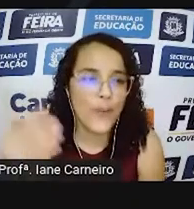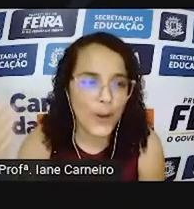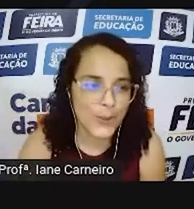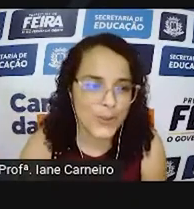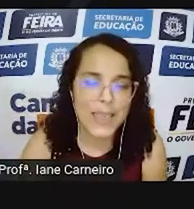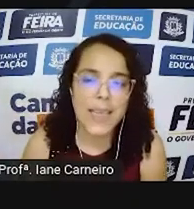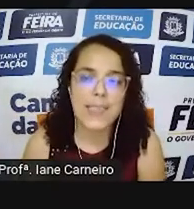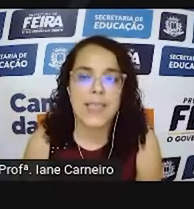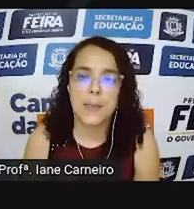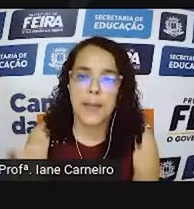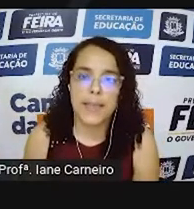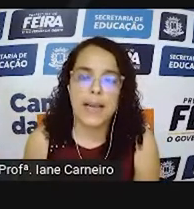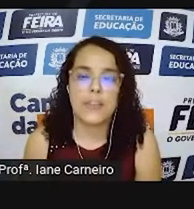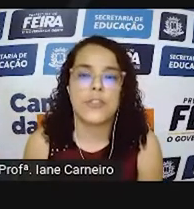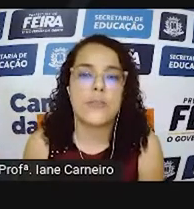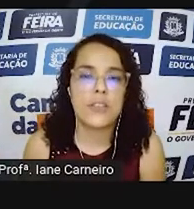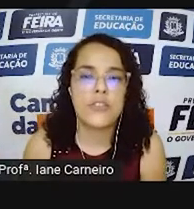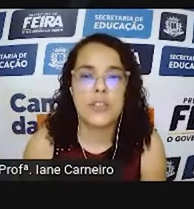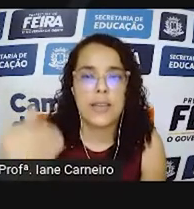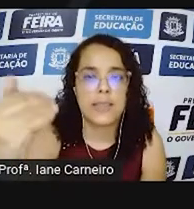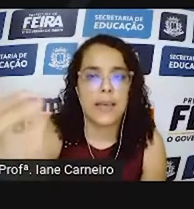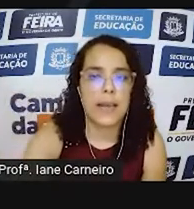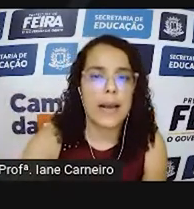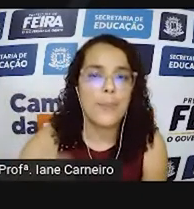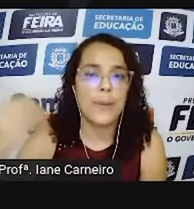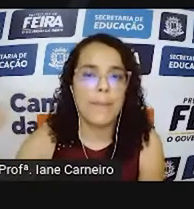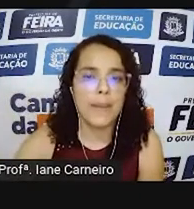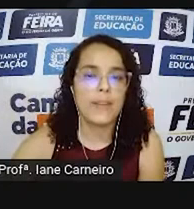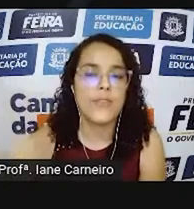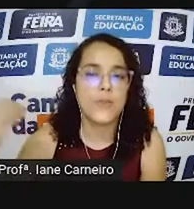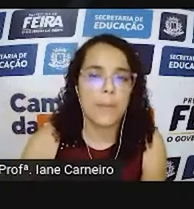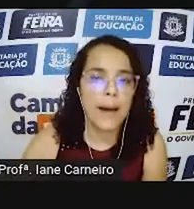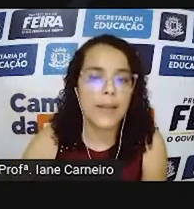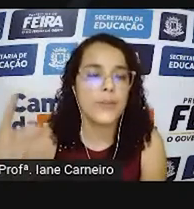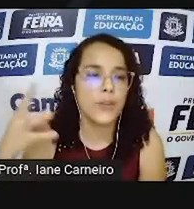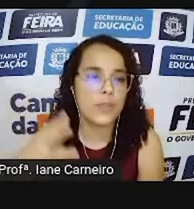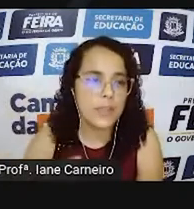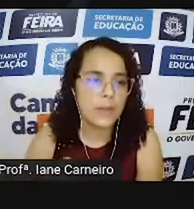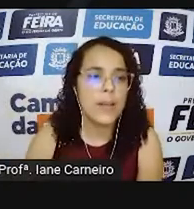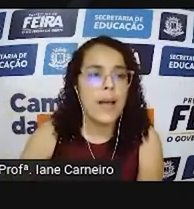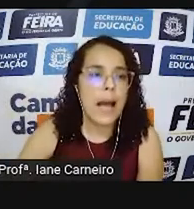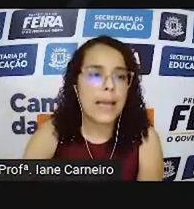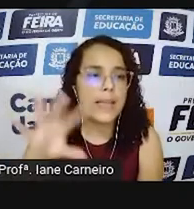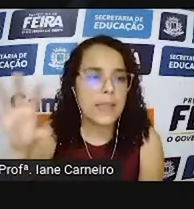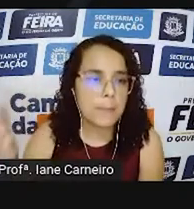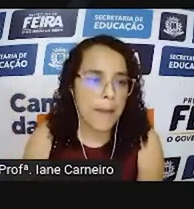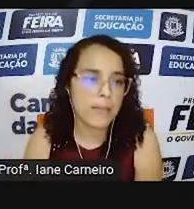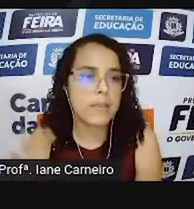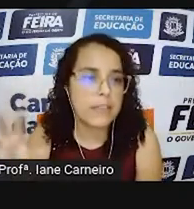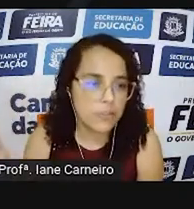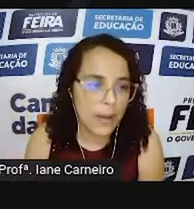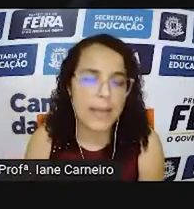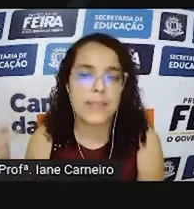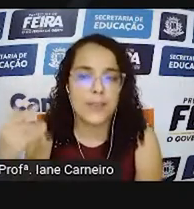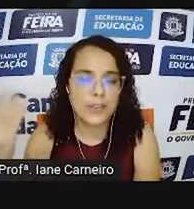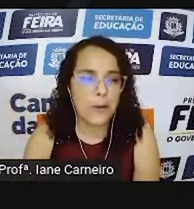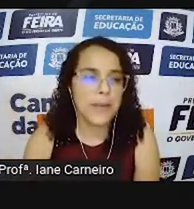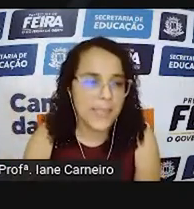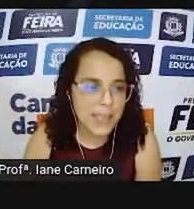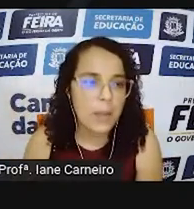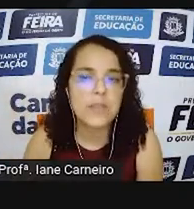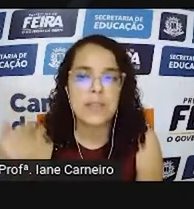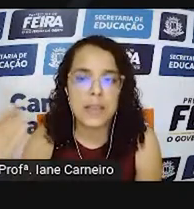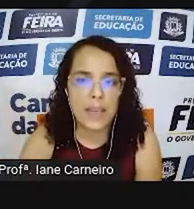uma foto, né, dessa exemplaridade. Então, a gente traz aqui a capa, epígrafe, sumário, introdução, aqueles aspectos textuais que nós